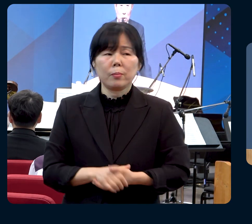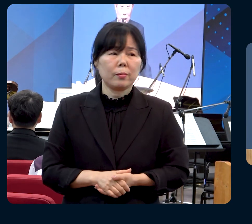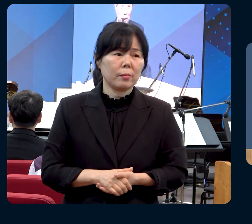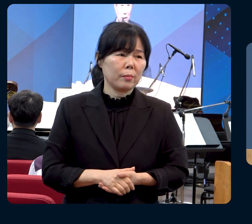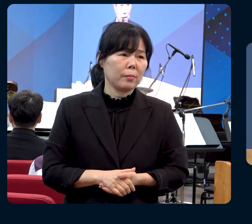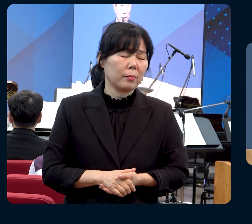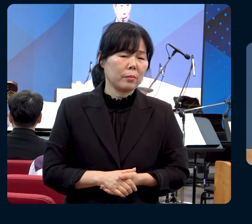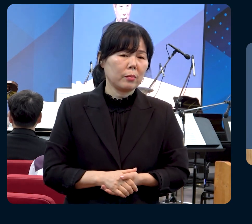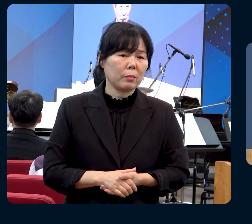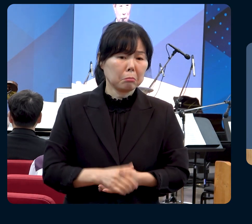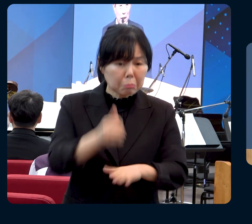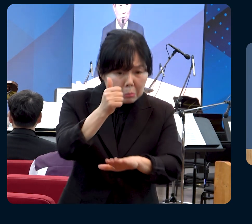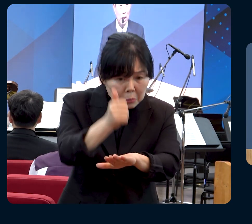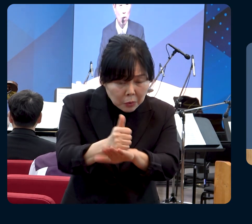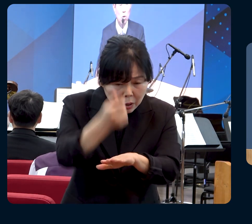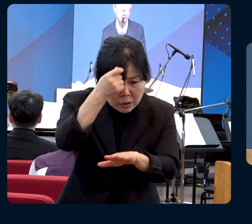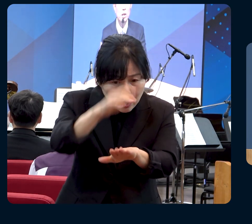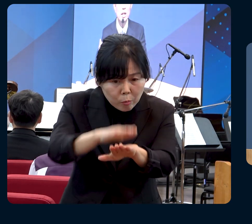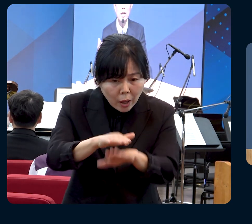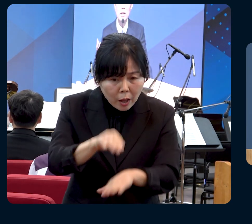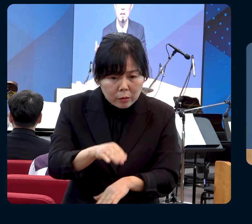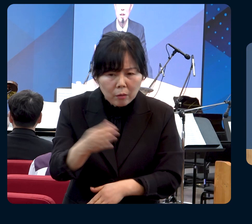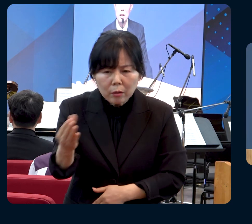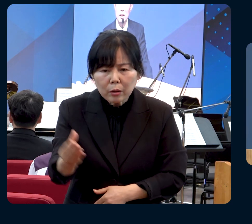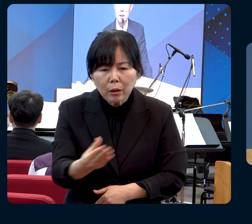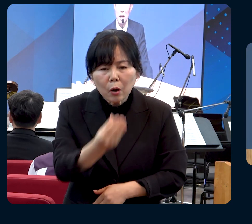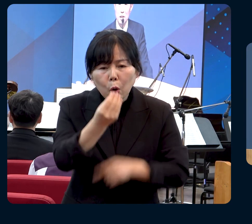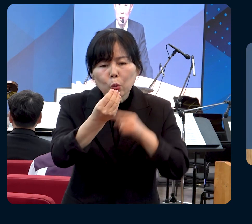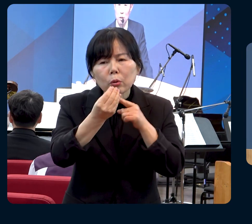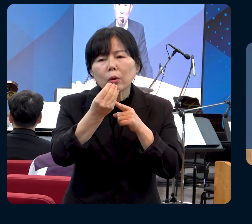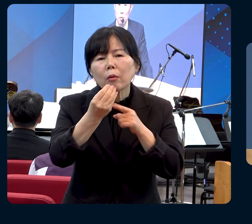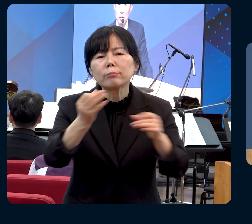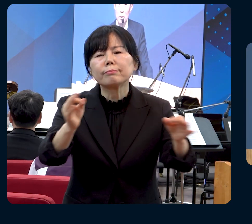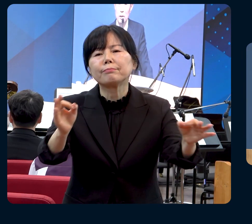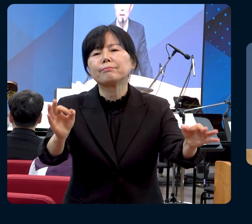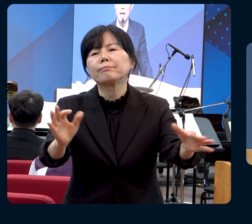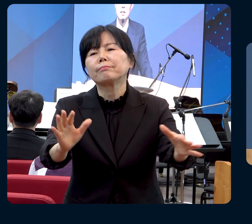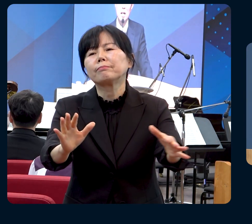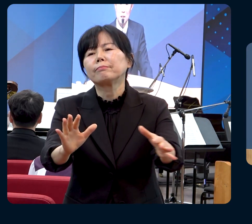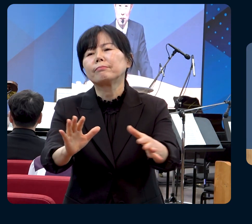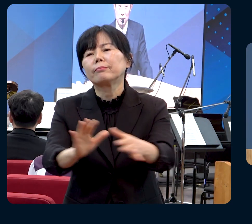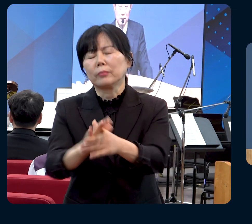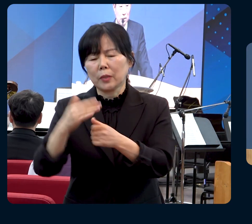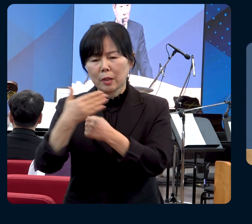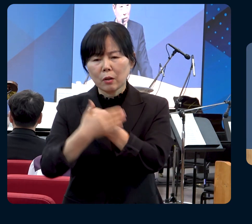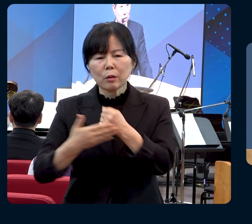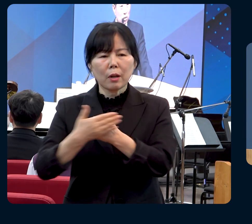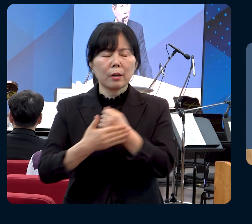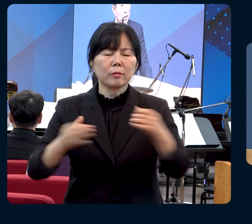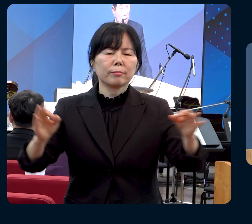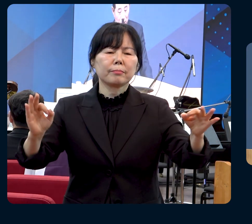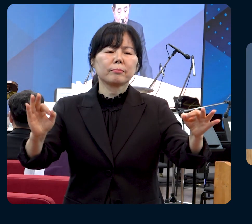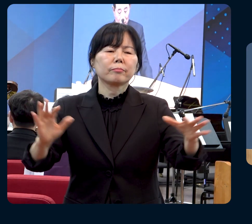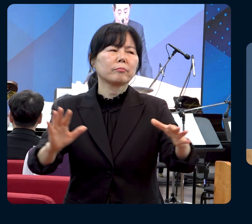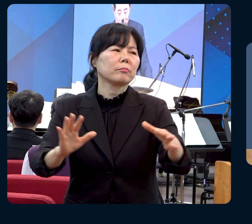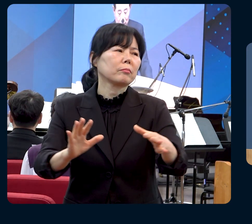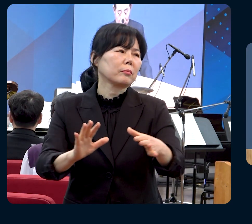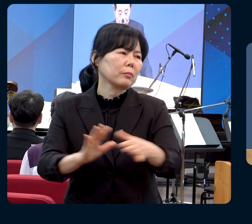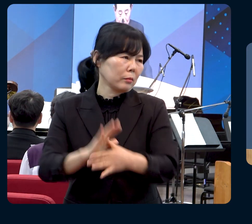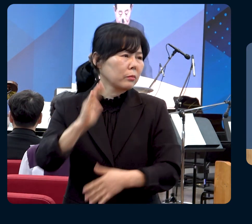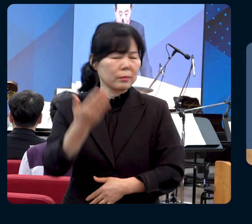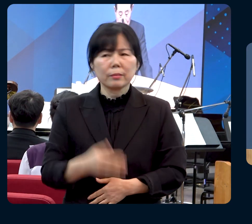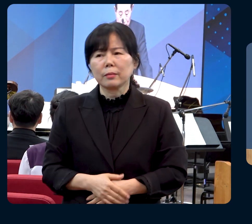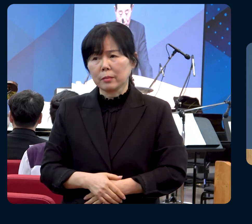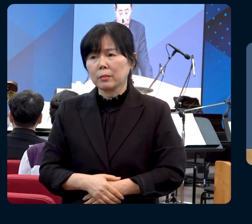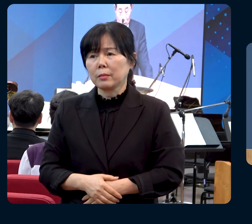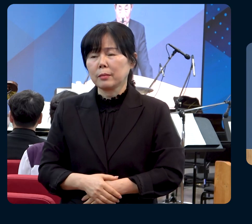그러다 보니 예배 가운데 거룩이 상실되고 은혜가 사라지는 그러한 일들이 생깁니다.